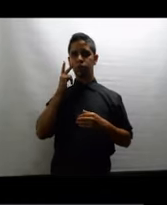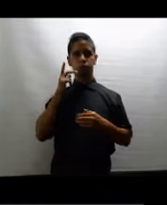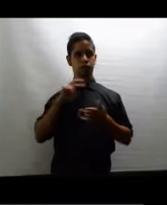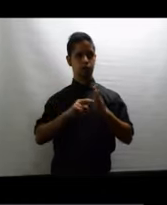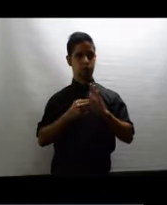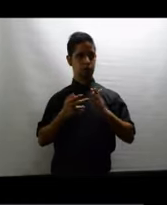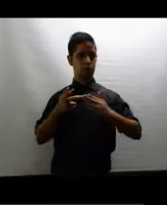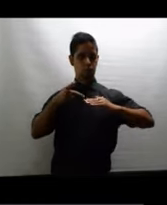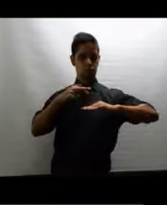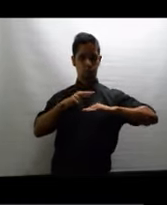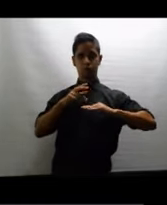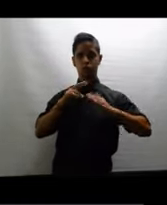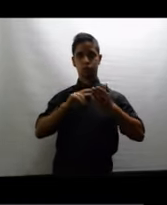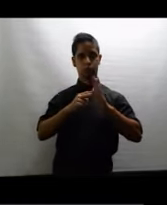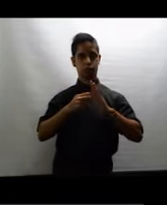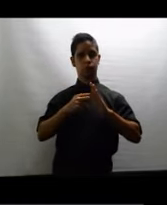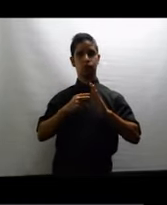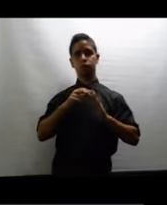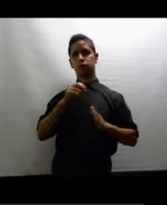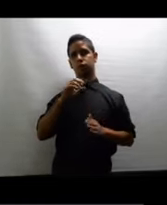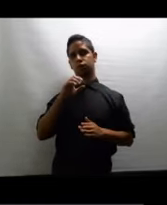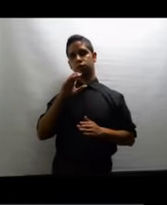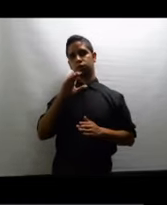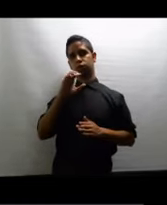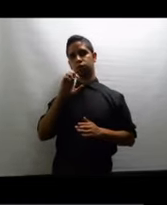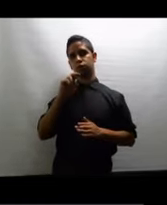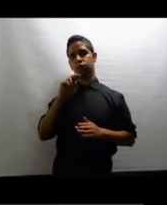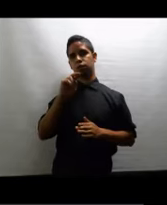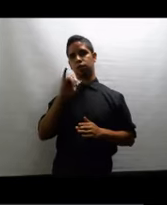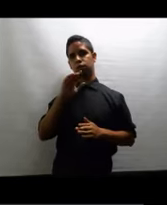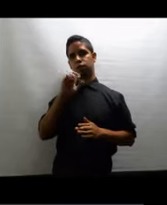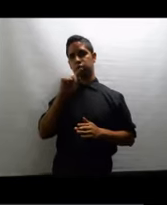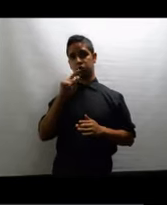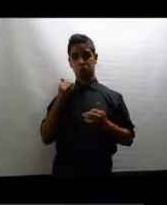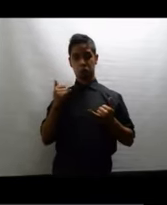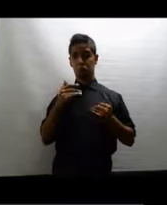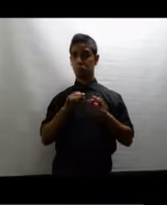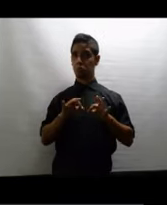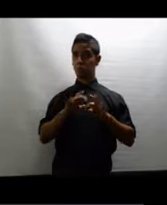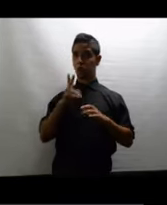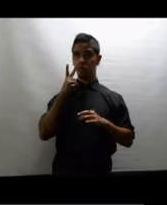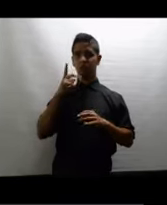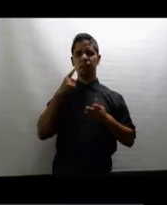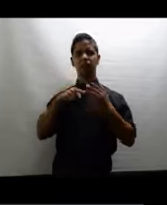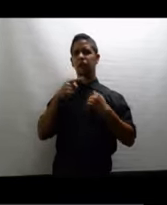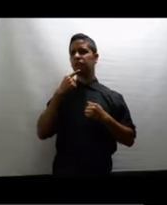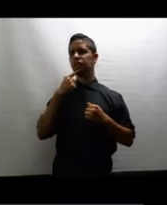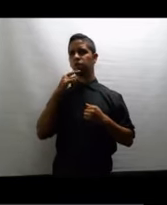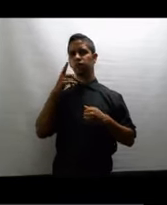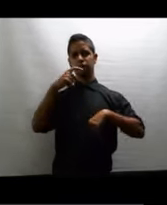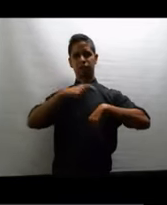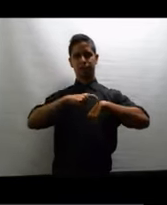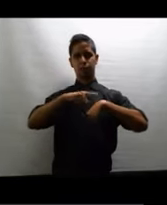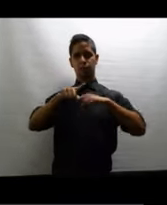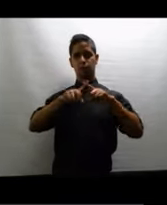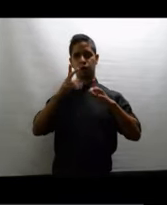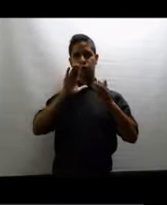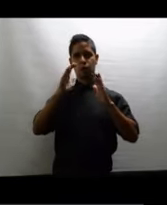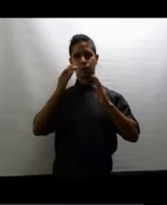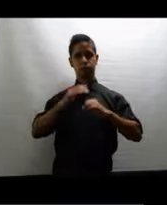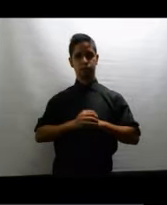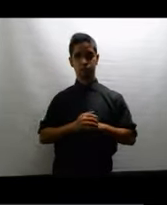Cenicienta, que hoy en día sería muy interesante ver lo que dijo en aquel momento. Wow, sí. Y fue también el compositor de la canción Yo pongo el mundo en las